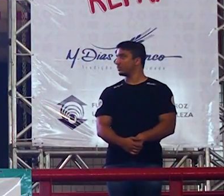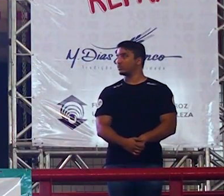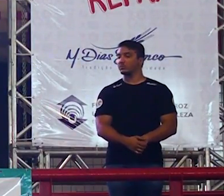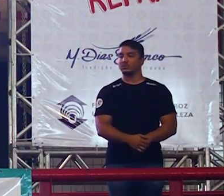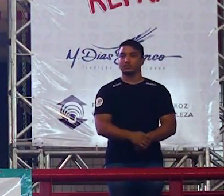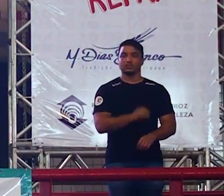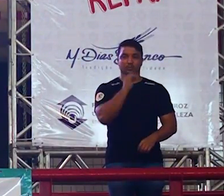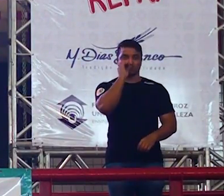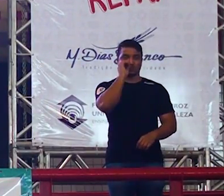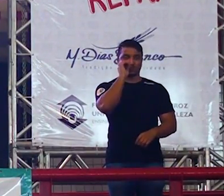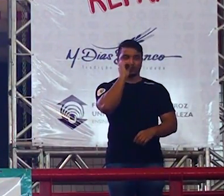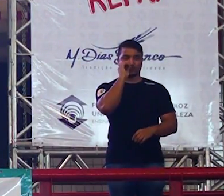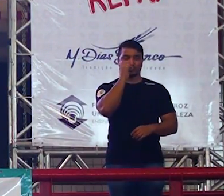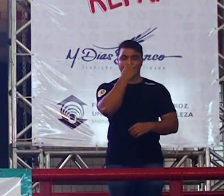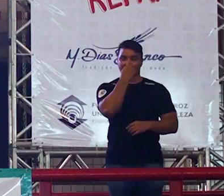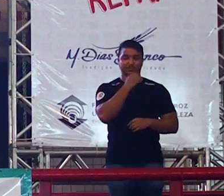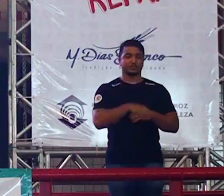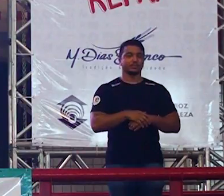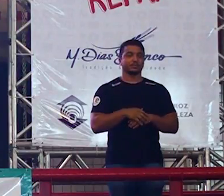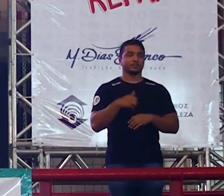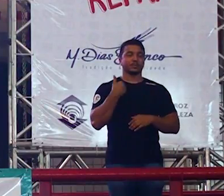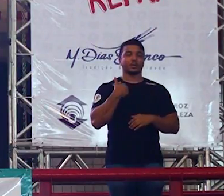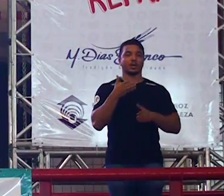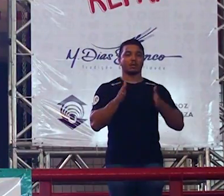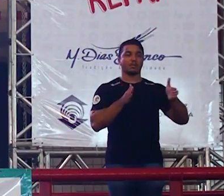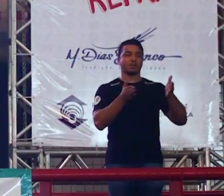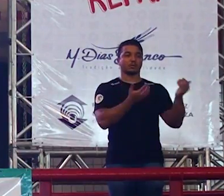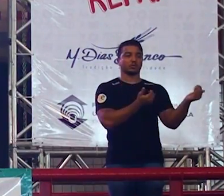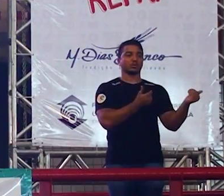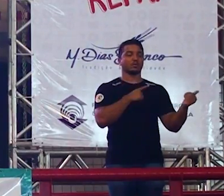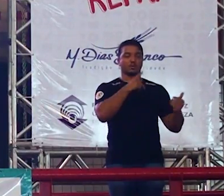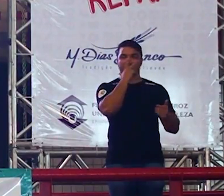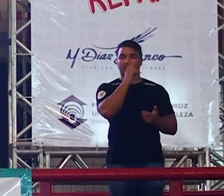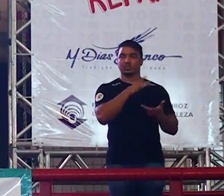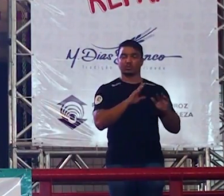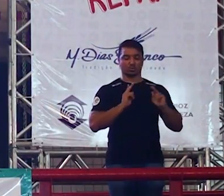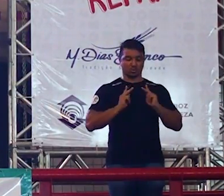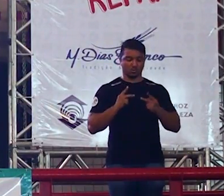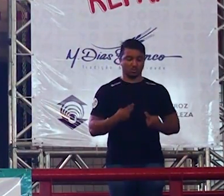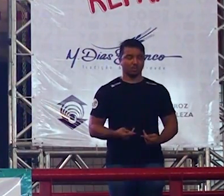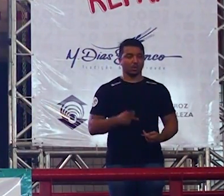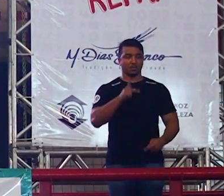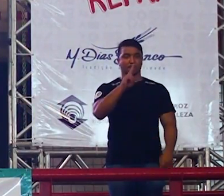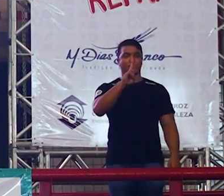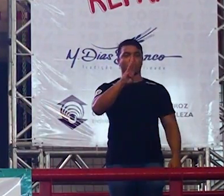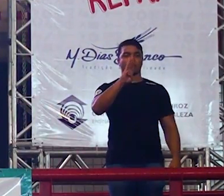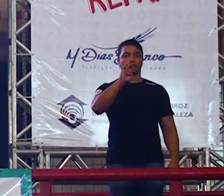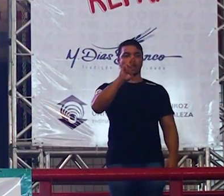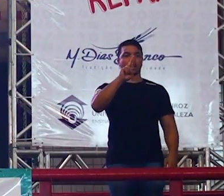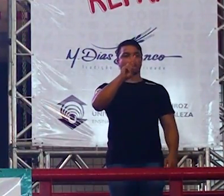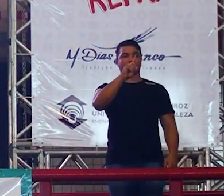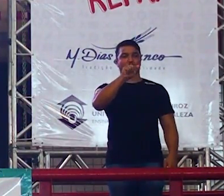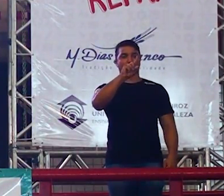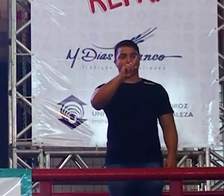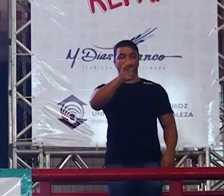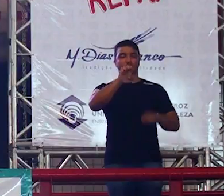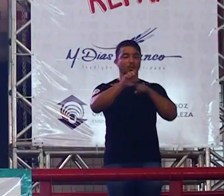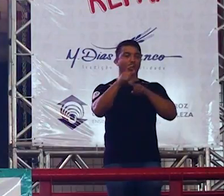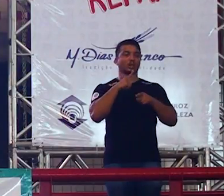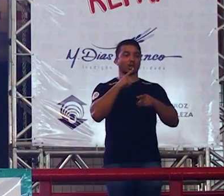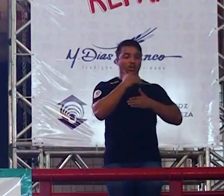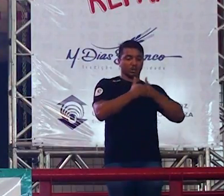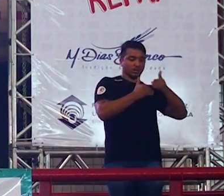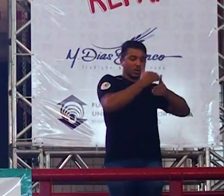Primeira questão. A puberdade é o período de maturação sexual em humanos. Essa fase do